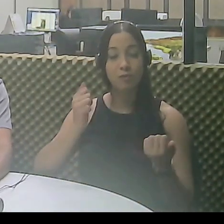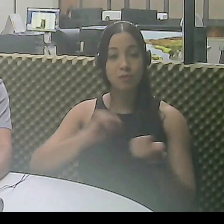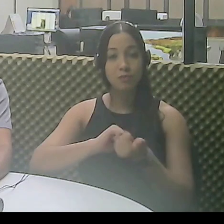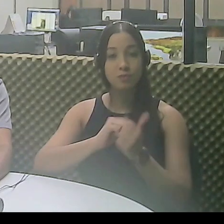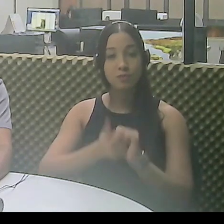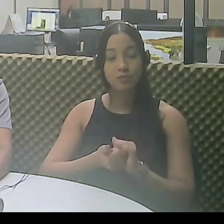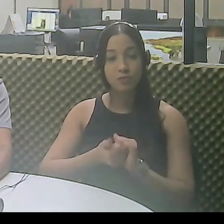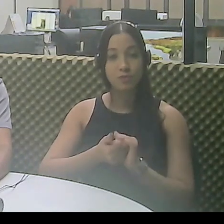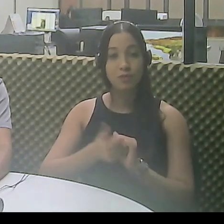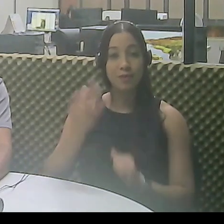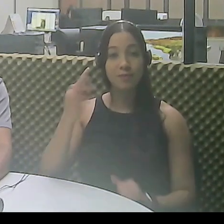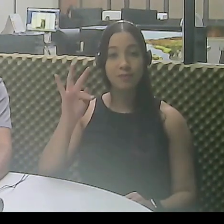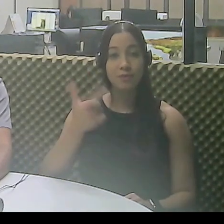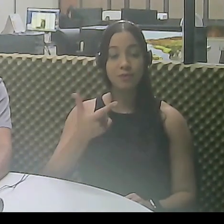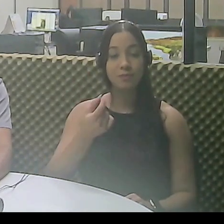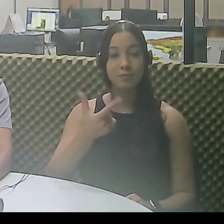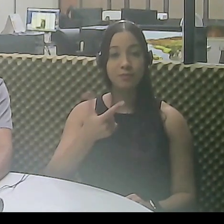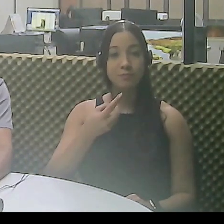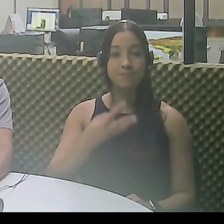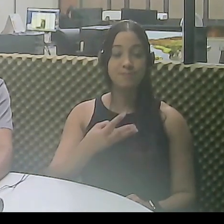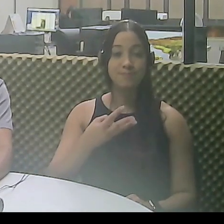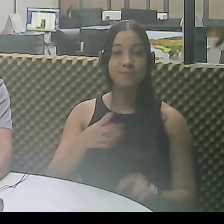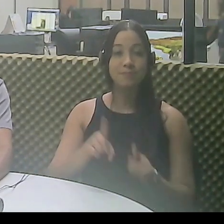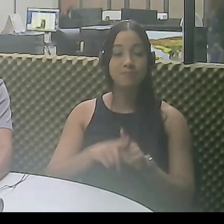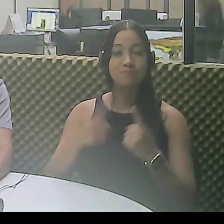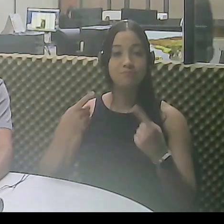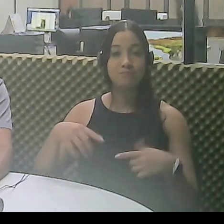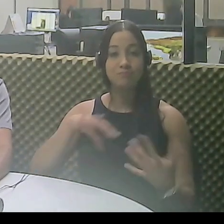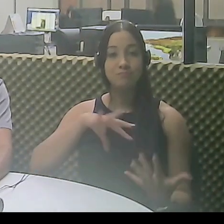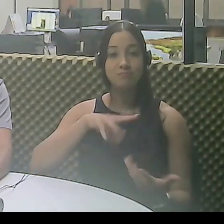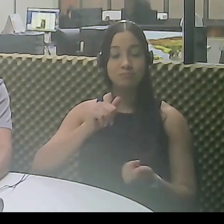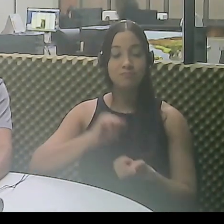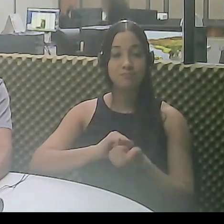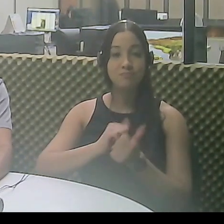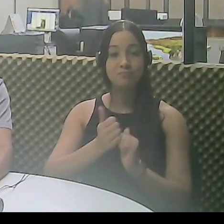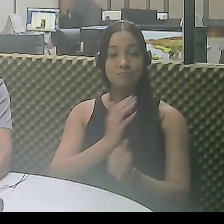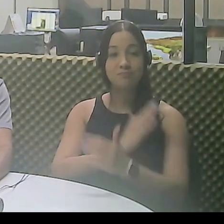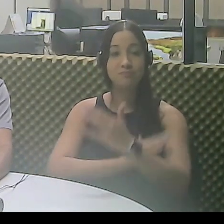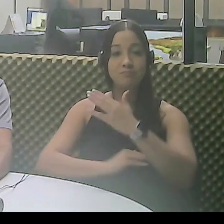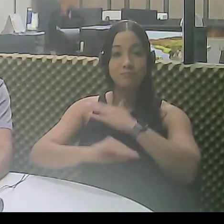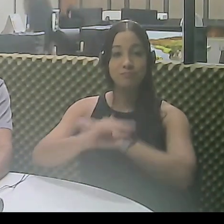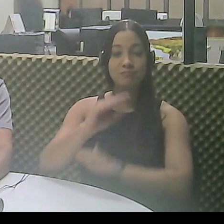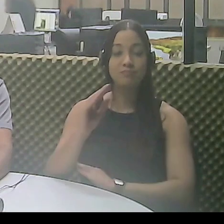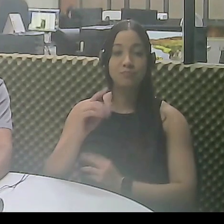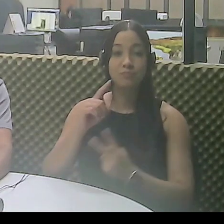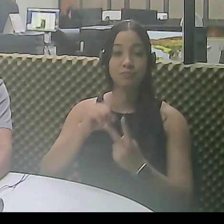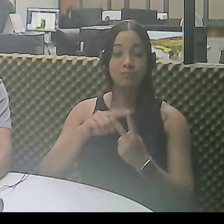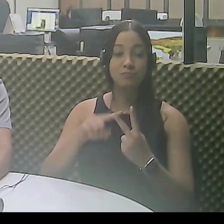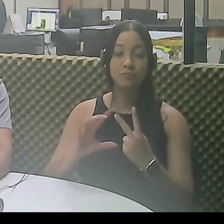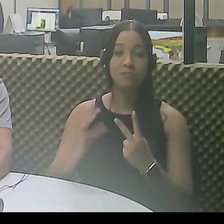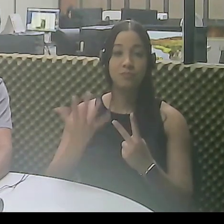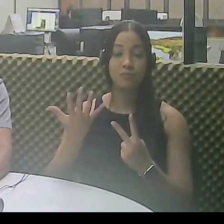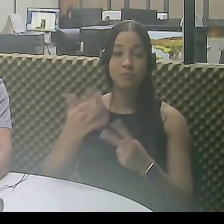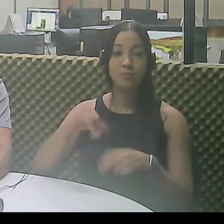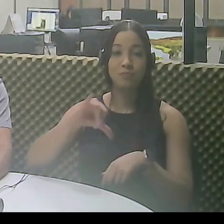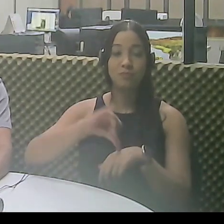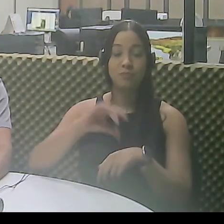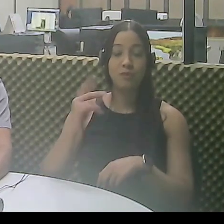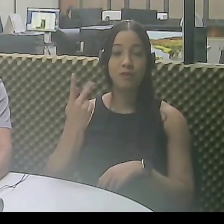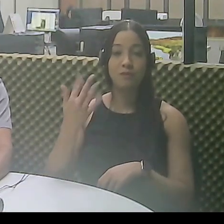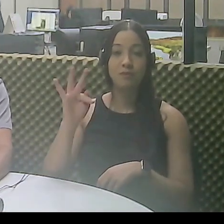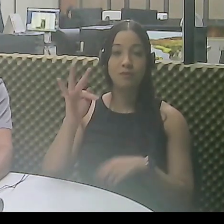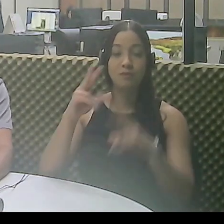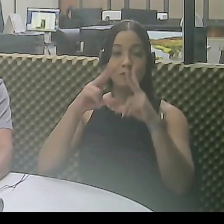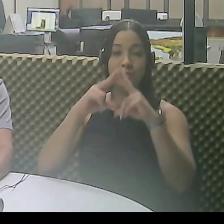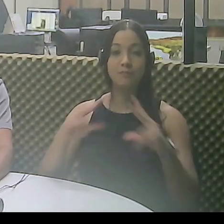VIT, na França 2023, e Campeonato Mundial de Atletismo Paralímpico, ambos realizados na capital francesa,